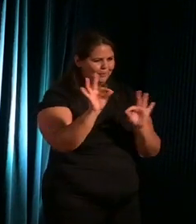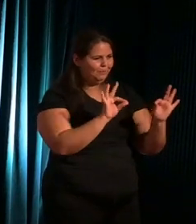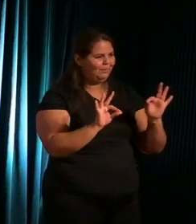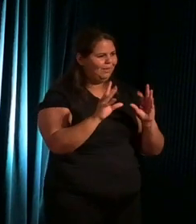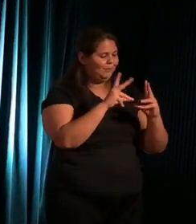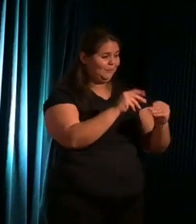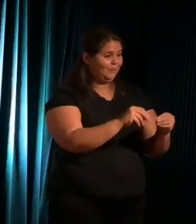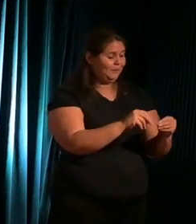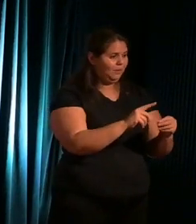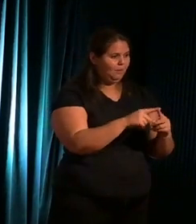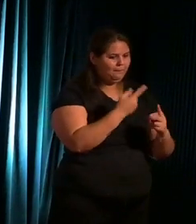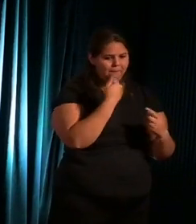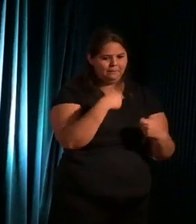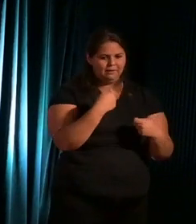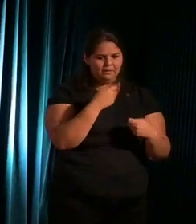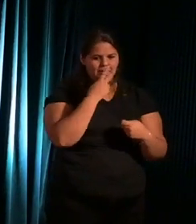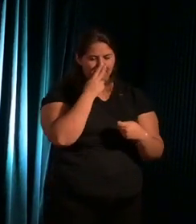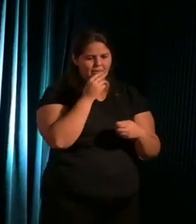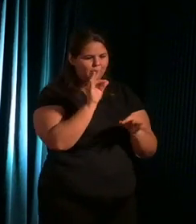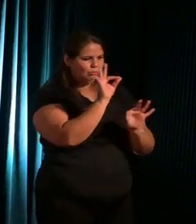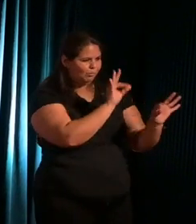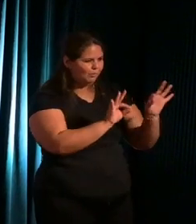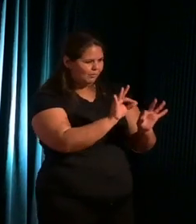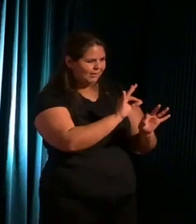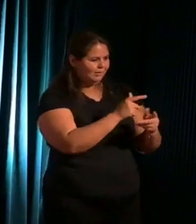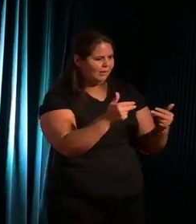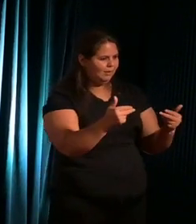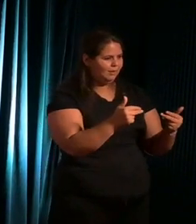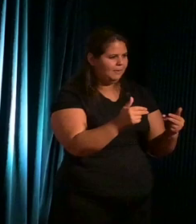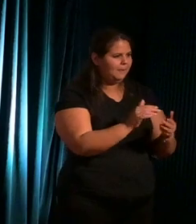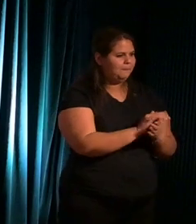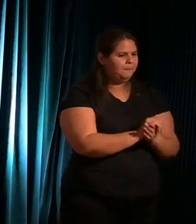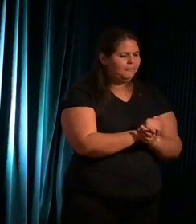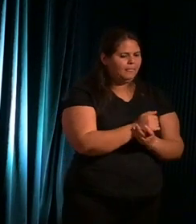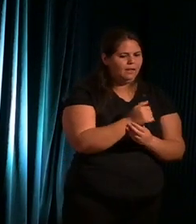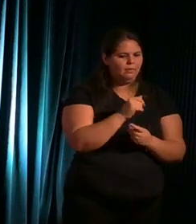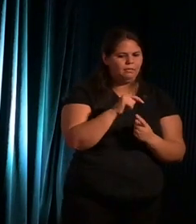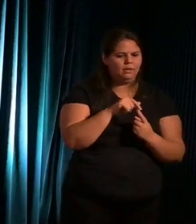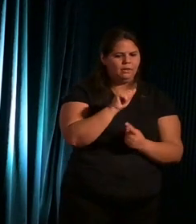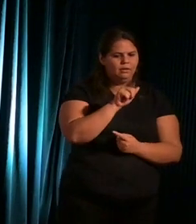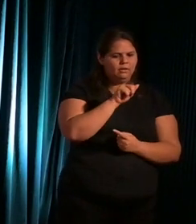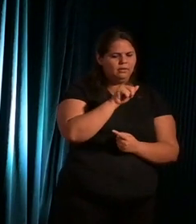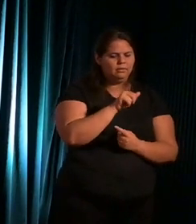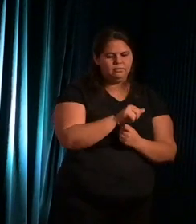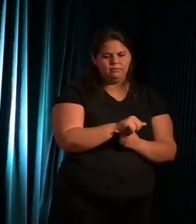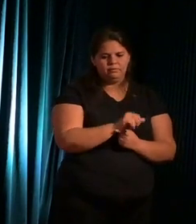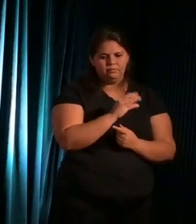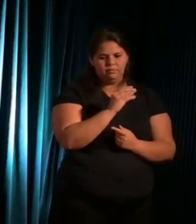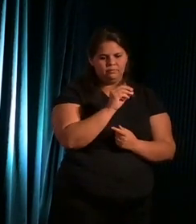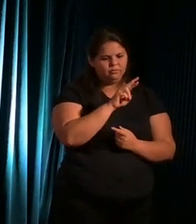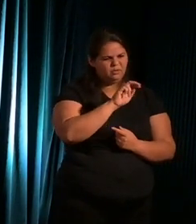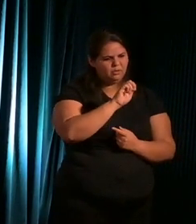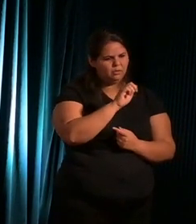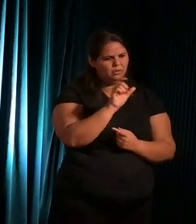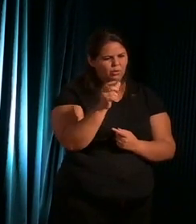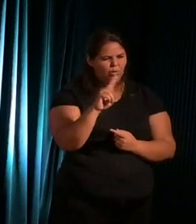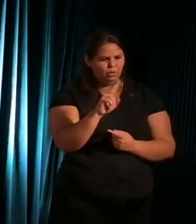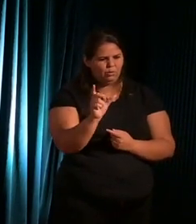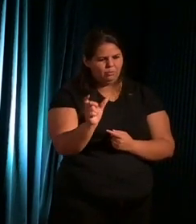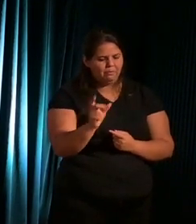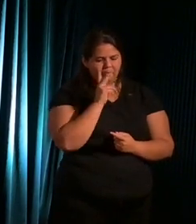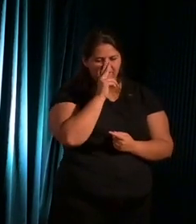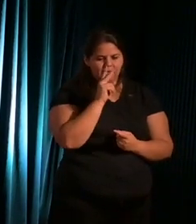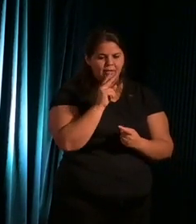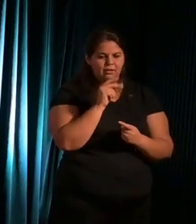né, Akira, Kurosawa, que se deslumbrava lá em